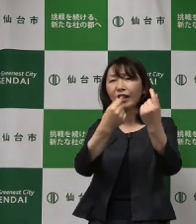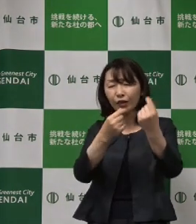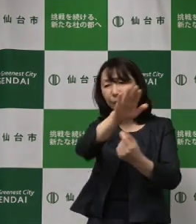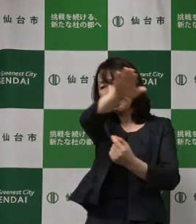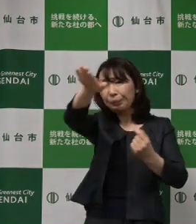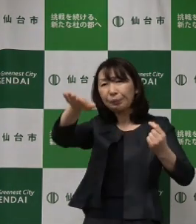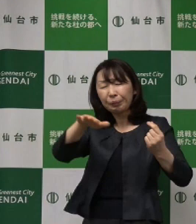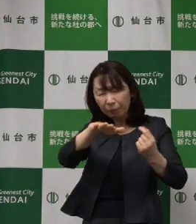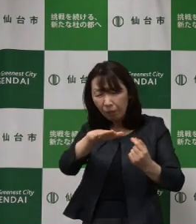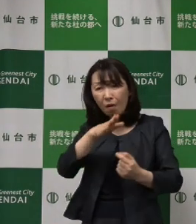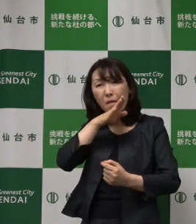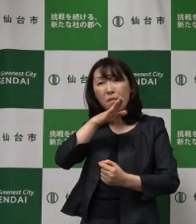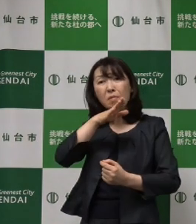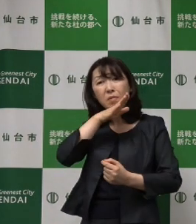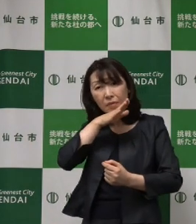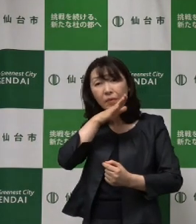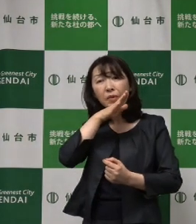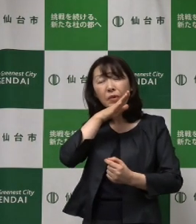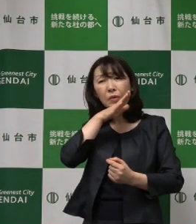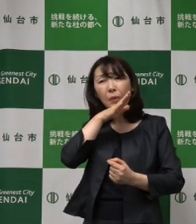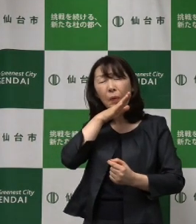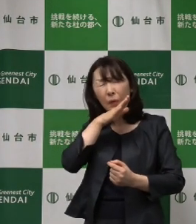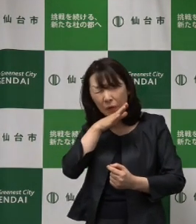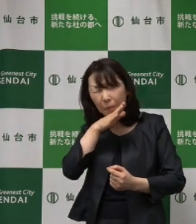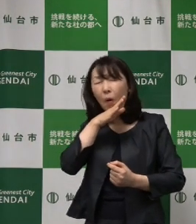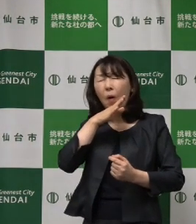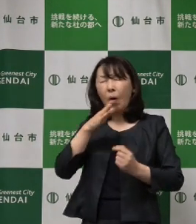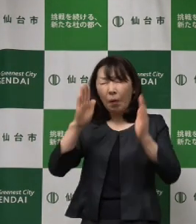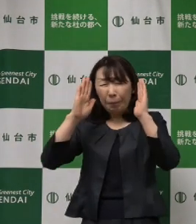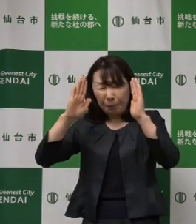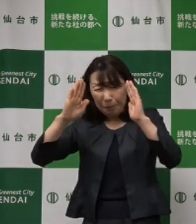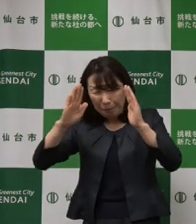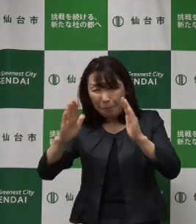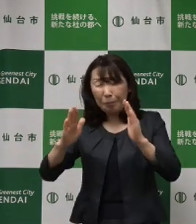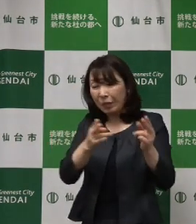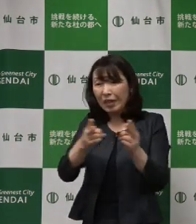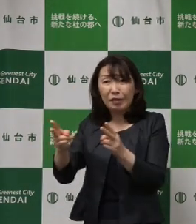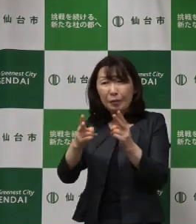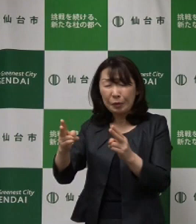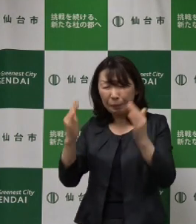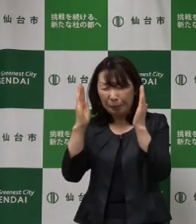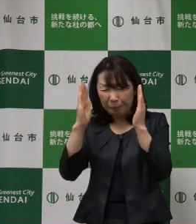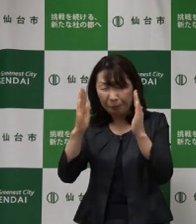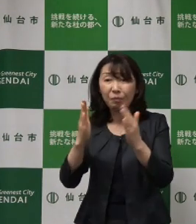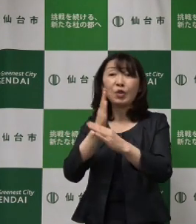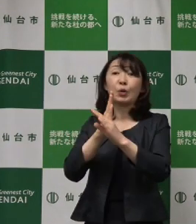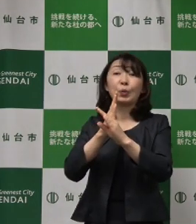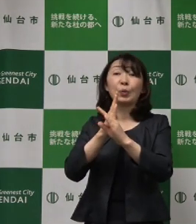方ももう本当寝る間も惜しんで一生懸命に準備に当たっているところです